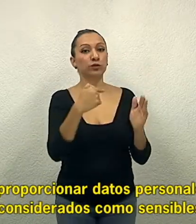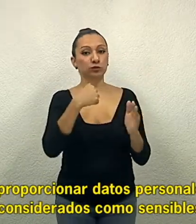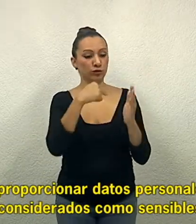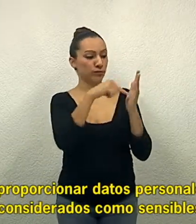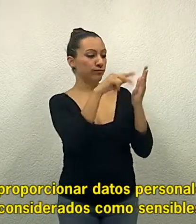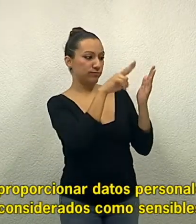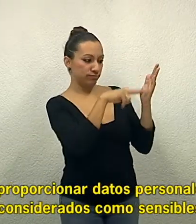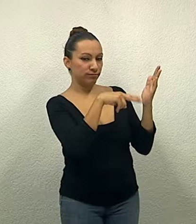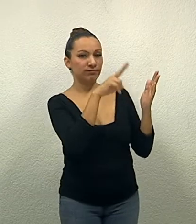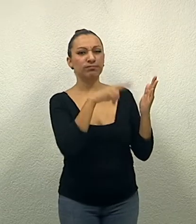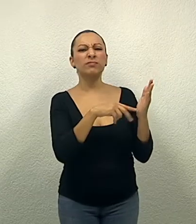sensibles